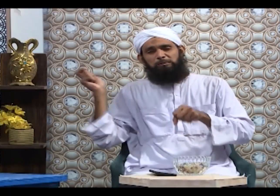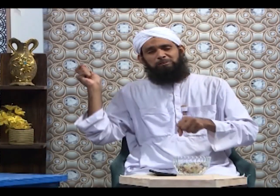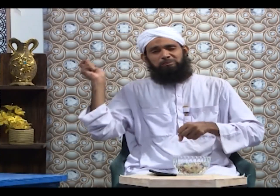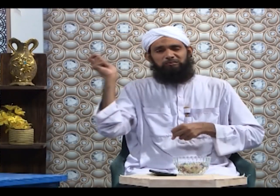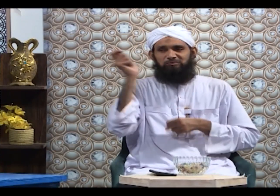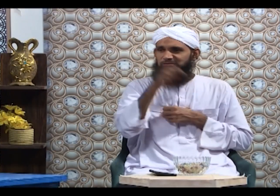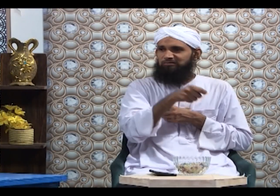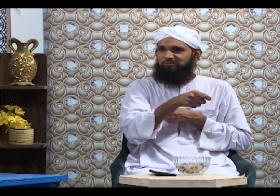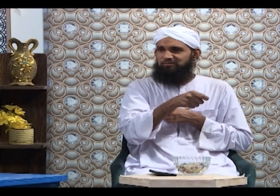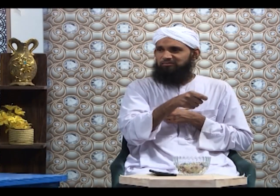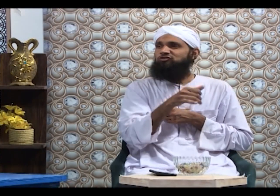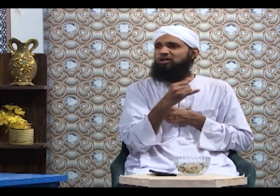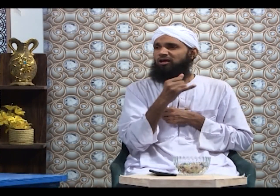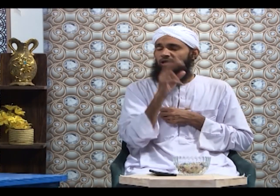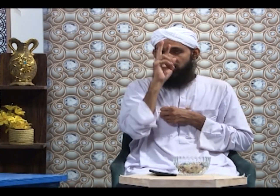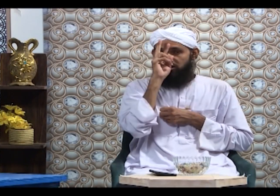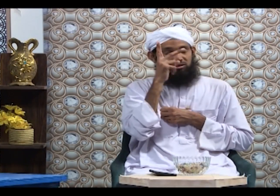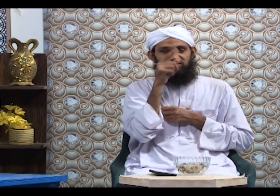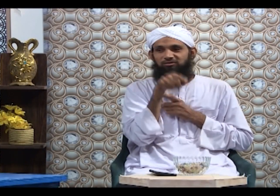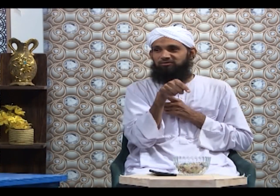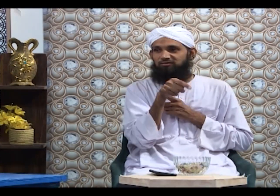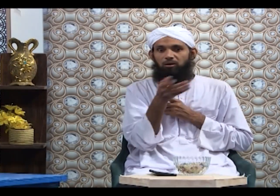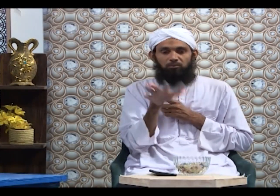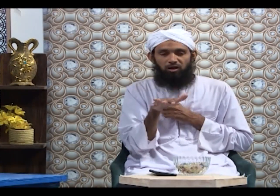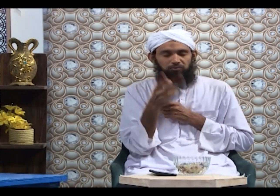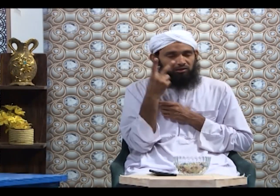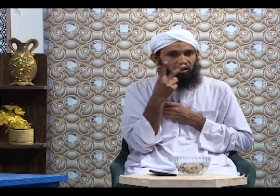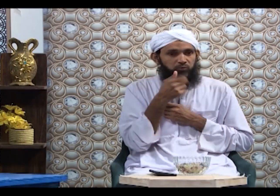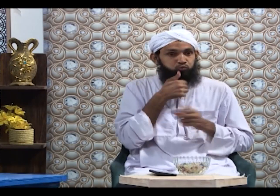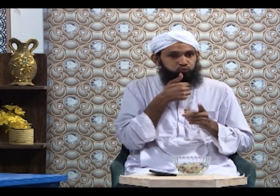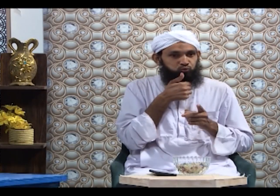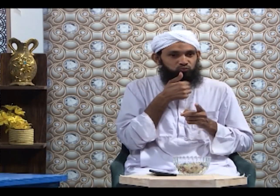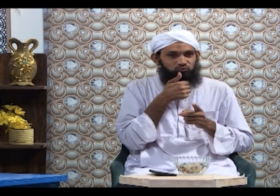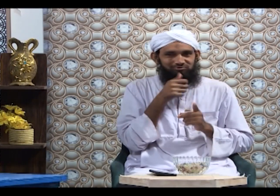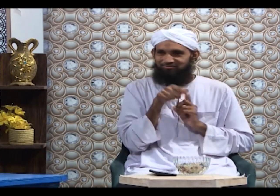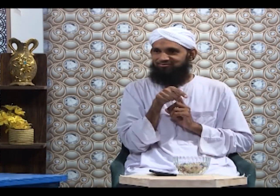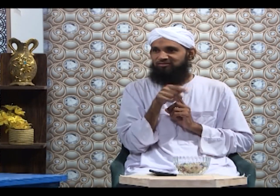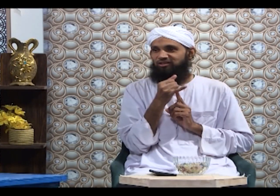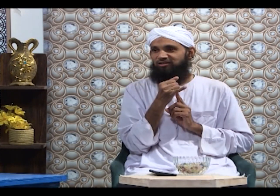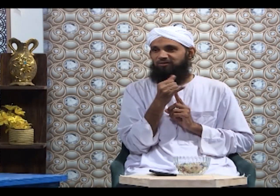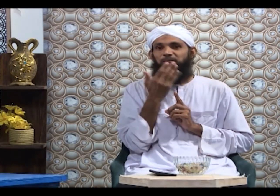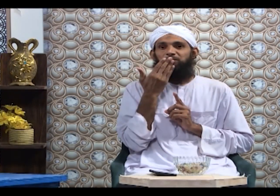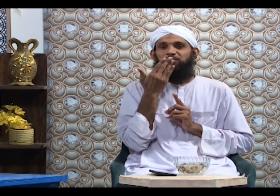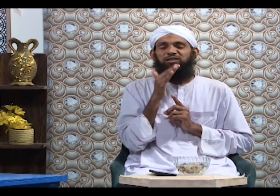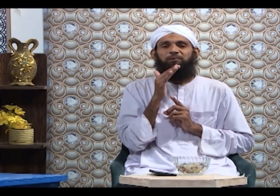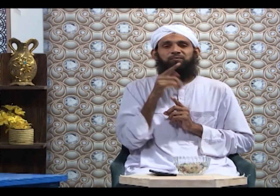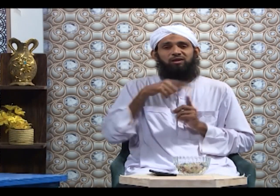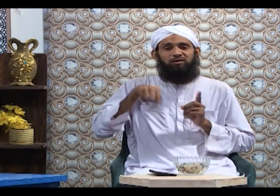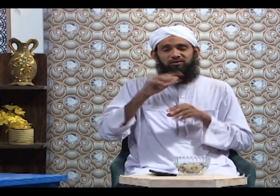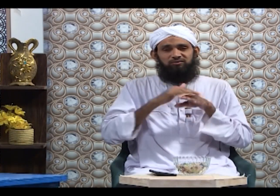اسلامی بھائیوں، اس نصیحت آموز حکایت میں ہر اس شخص کے لیے درس کے مدنی پھول موجود ہیں جو اپنے بچوں کو